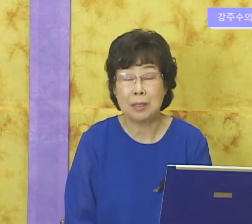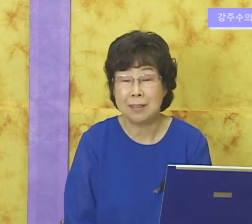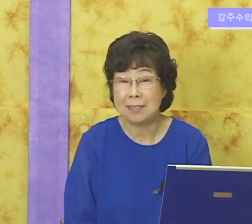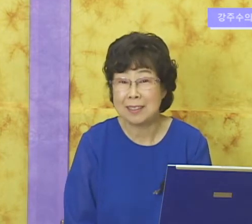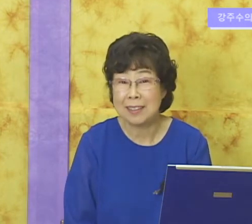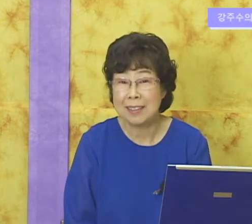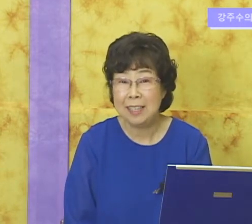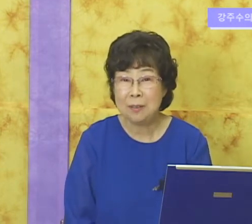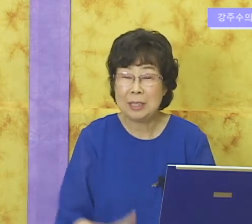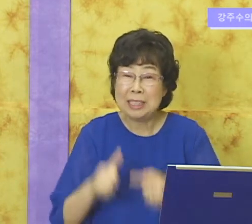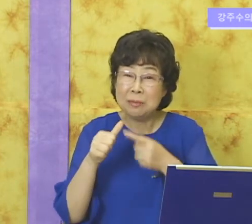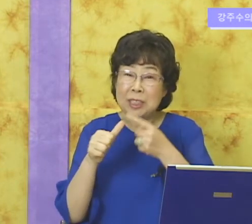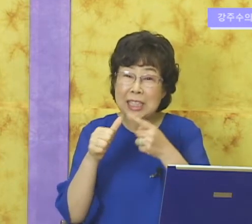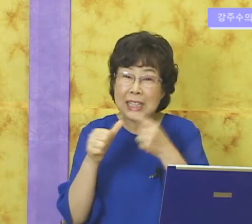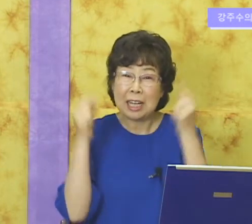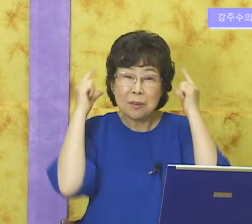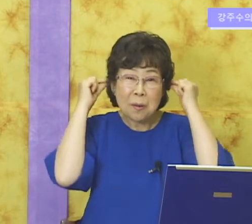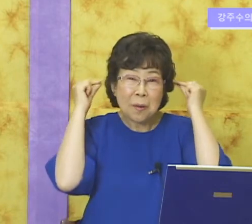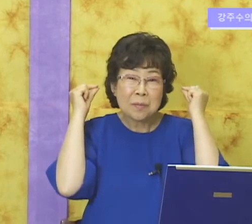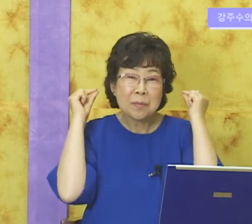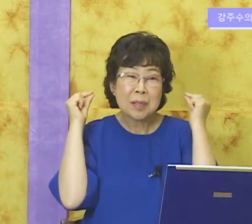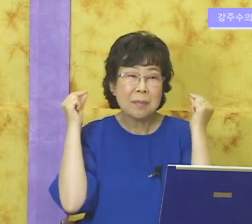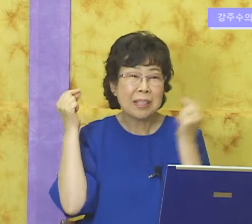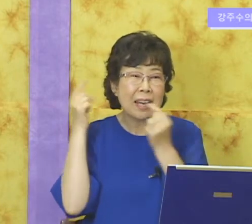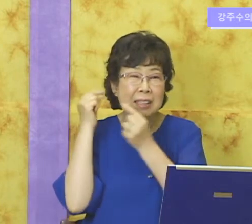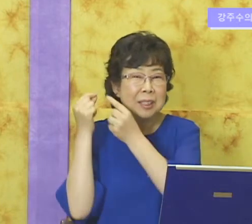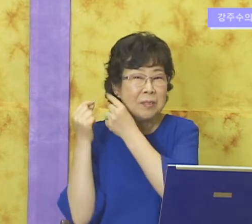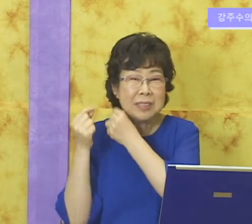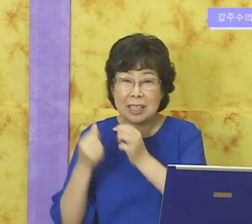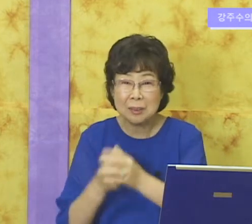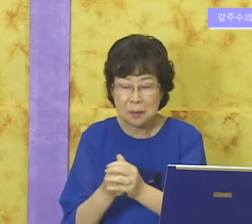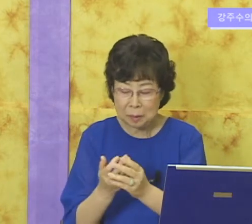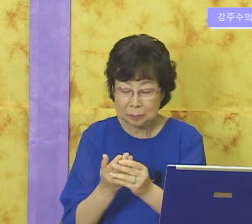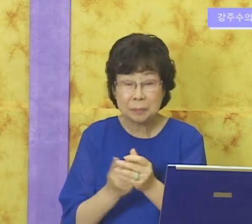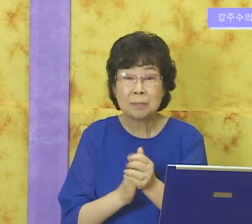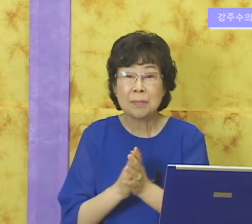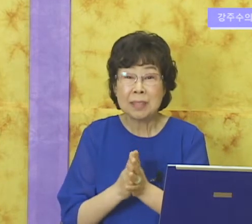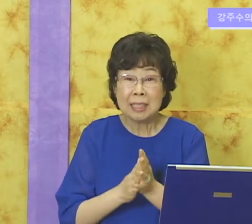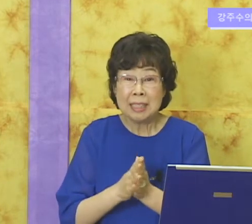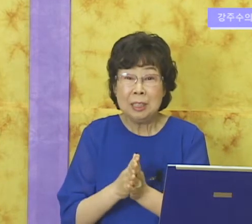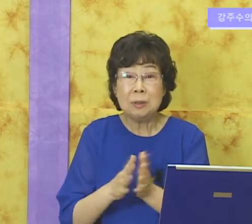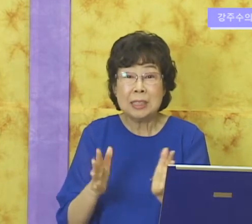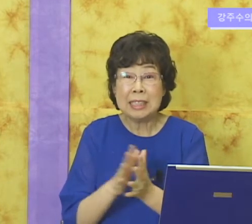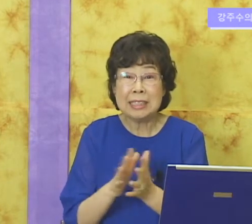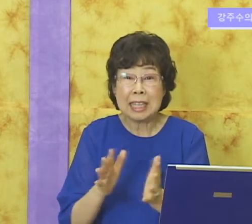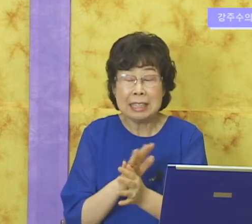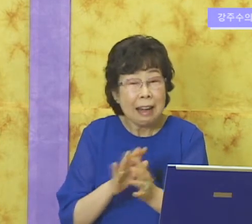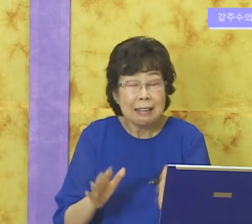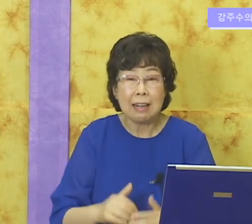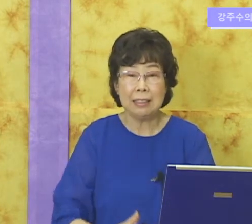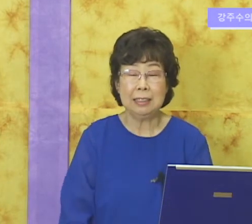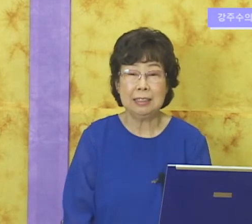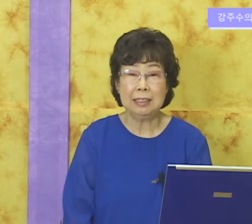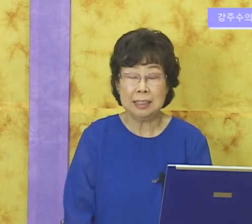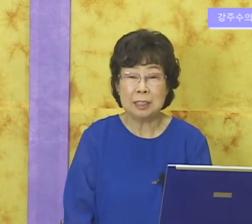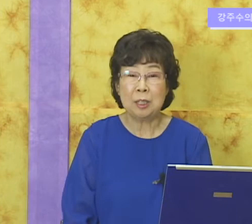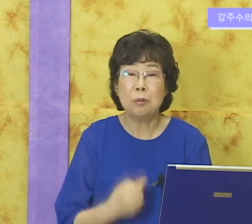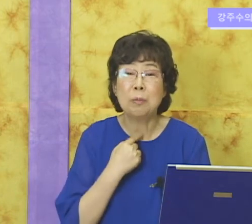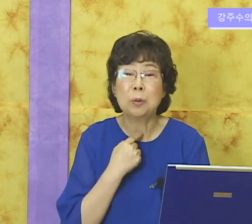있더라고요. 우리 지문이 다 다르고 머리카락 전부 다르고 유전인자가 다 다른 것처럼 우리